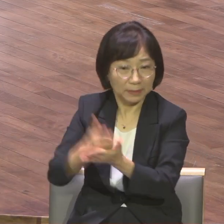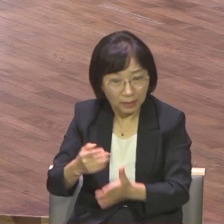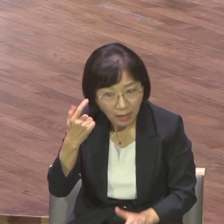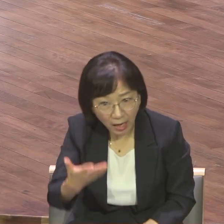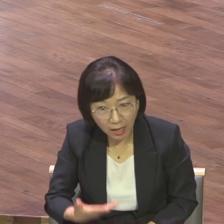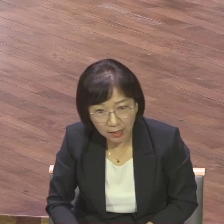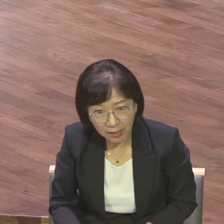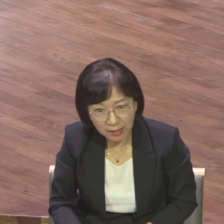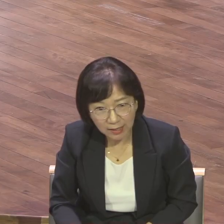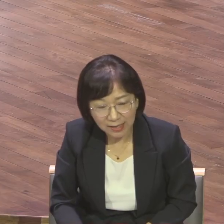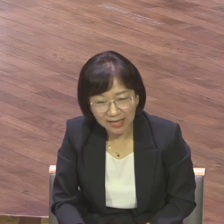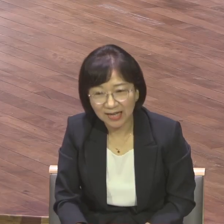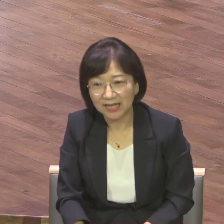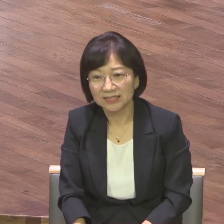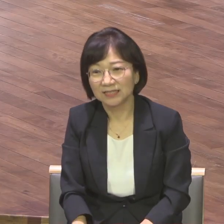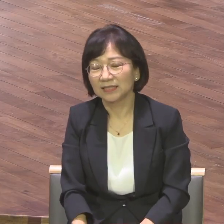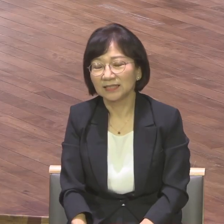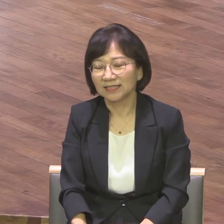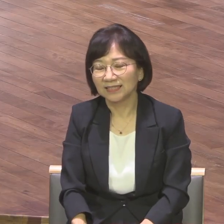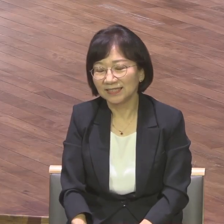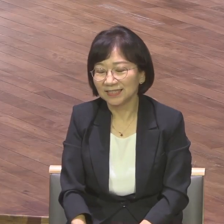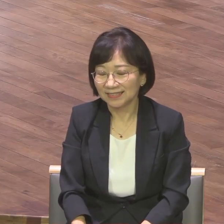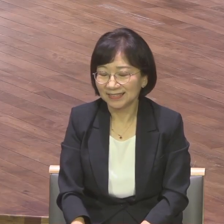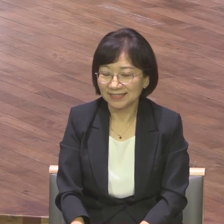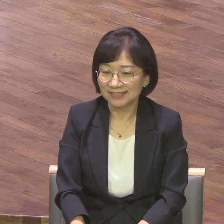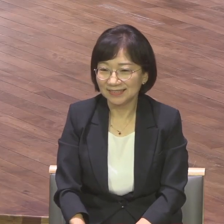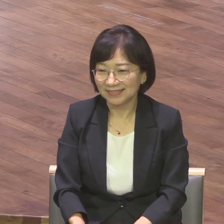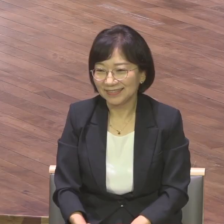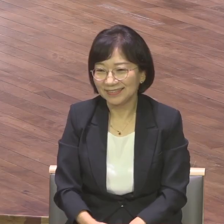미일상 없길 바랍니다. 미일상 없어야 돼.